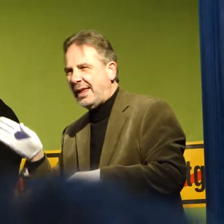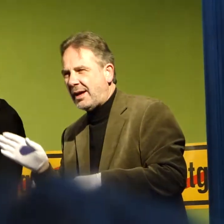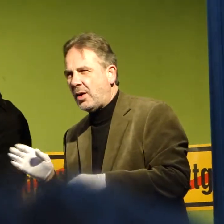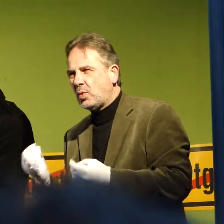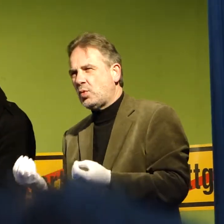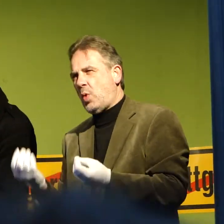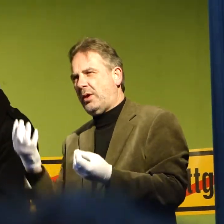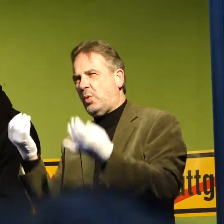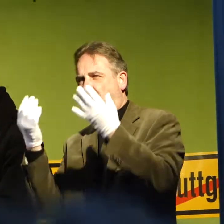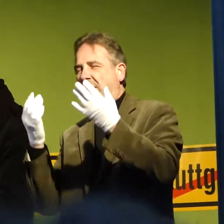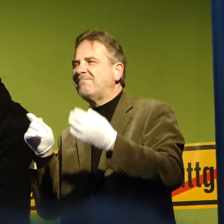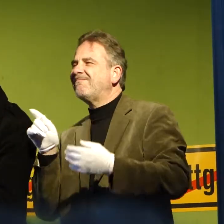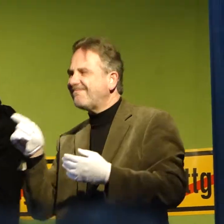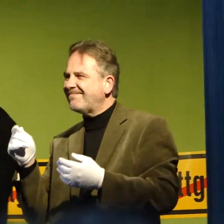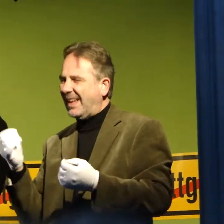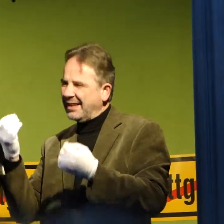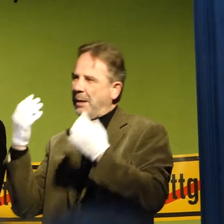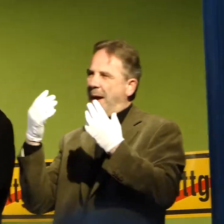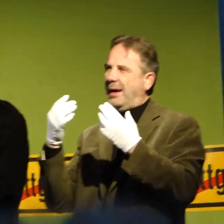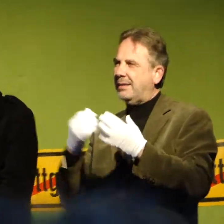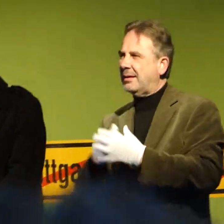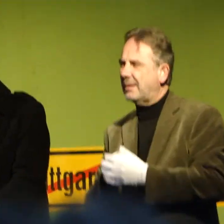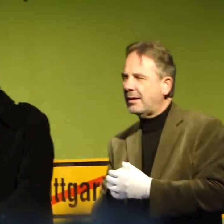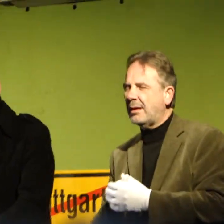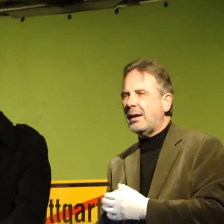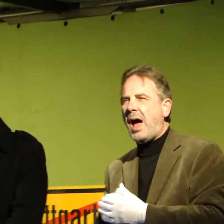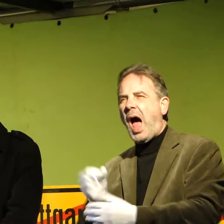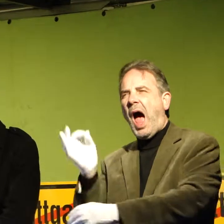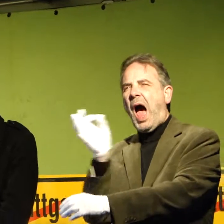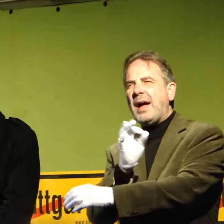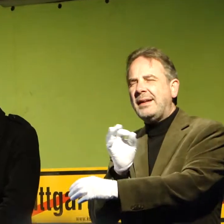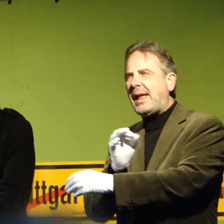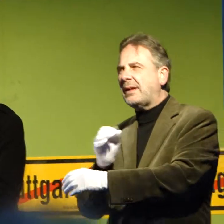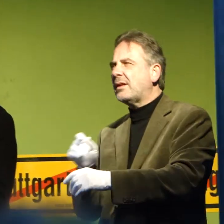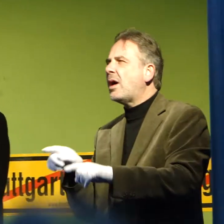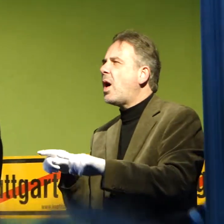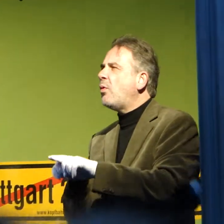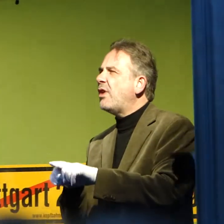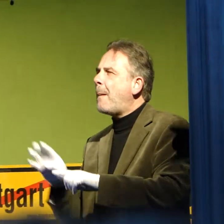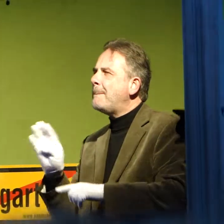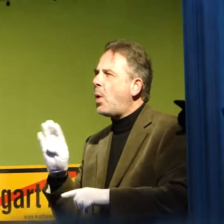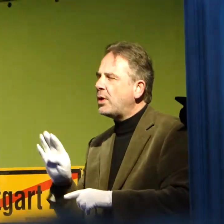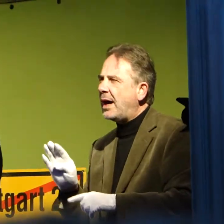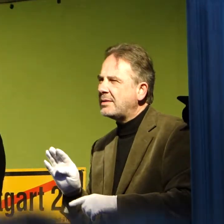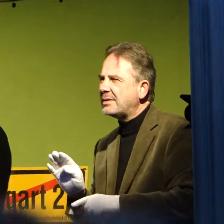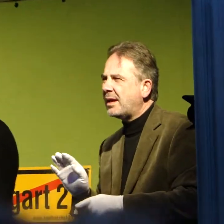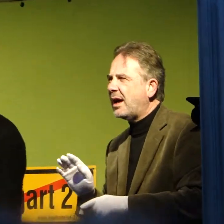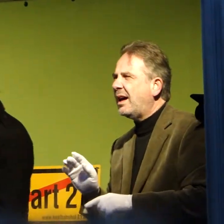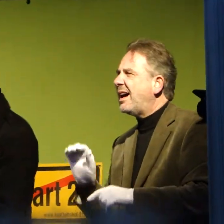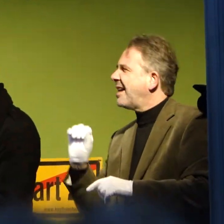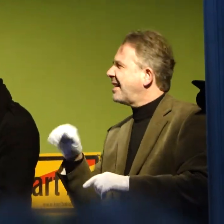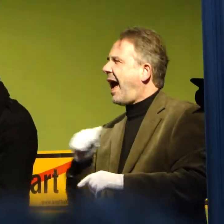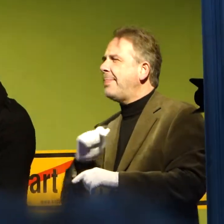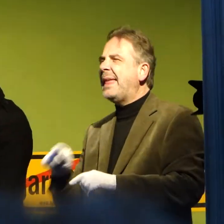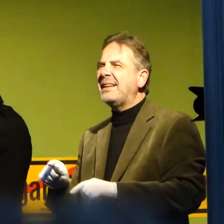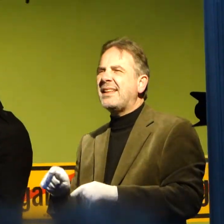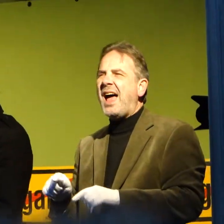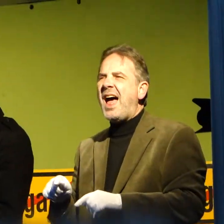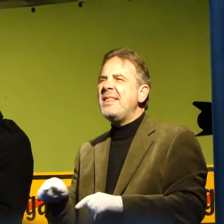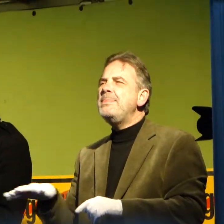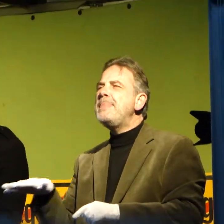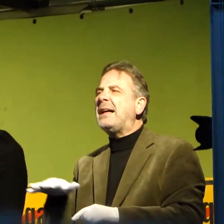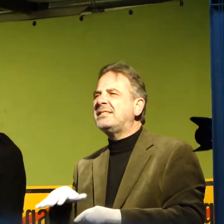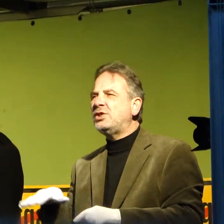etwas gemerkt. Ein Architekt wie Bonatz werde nie in der Lage sein, eine nationale Architektur zu